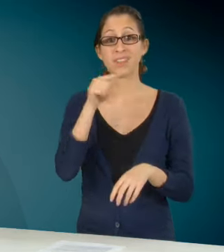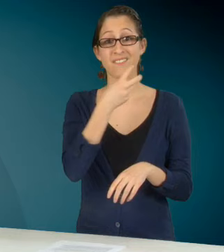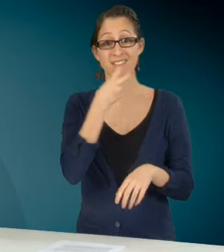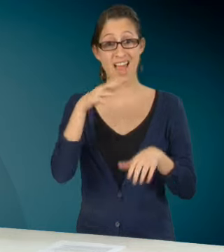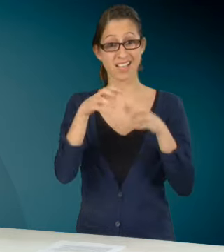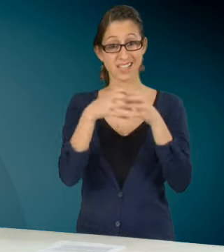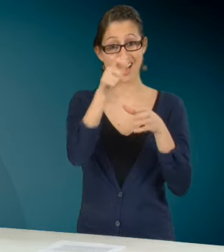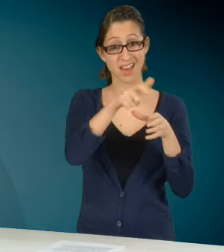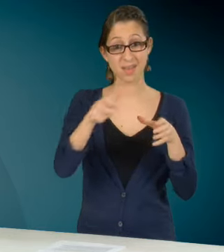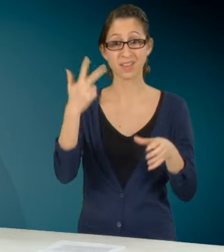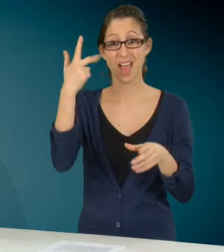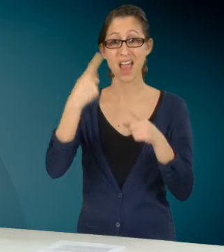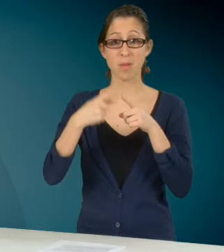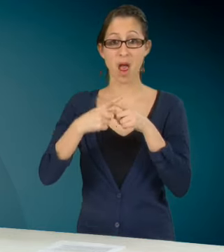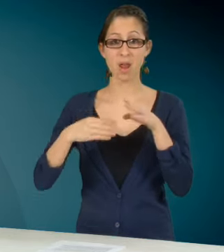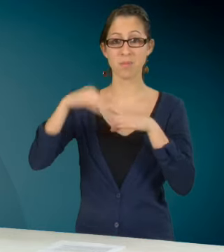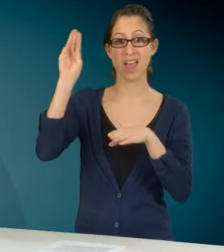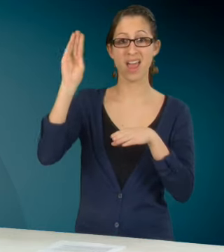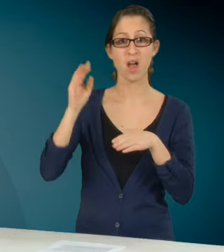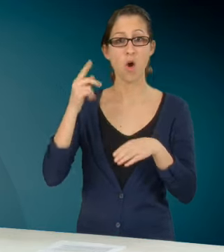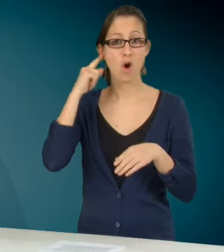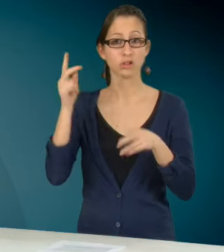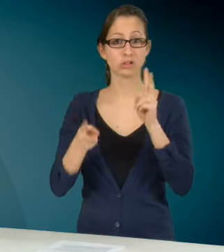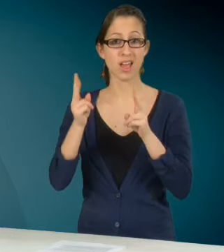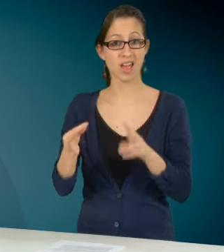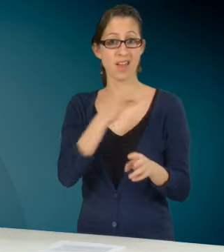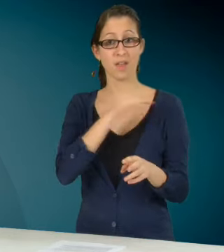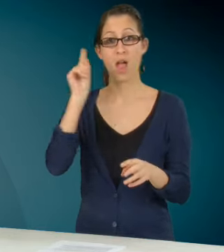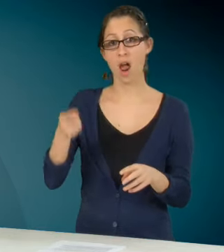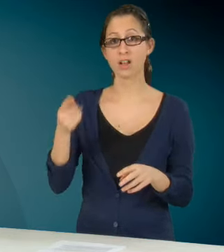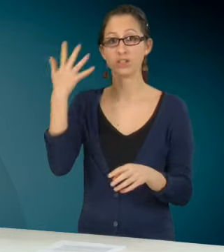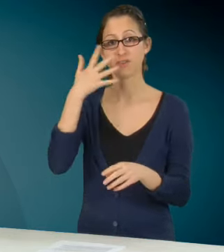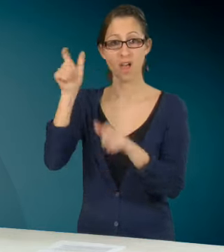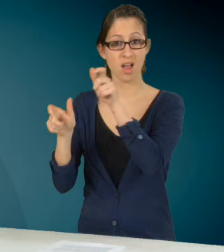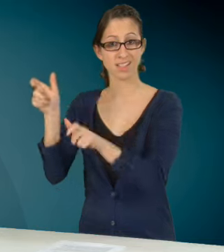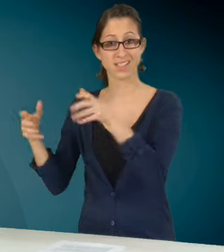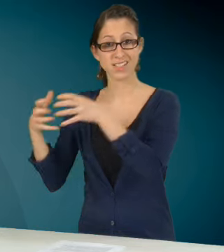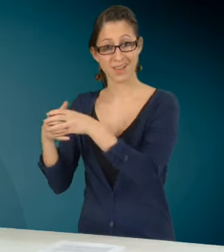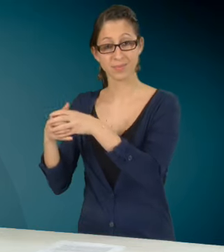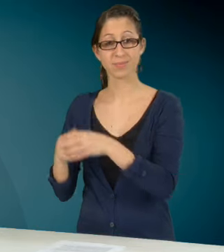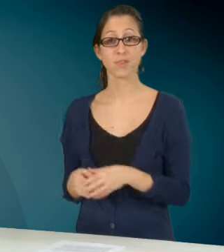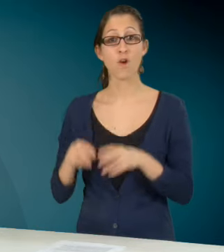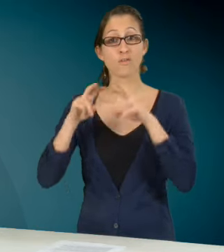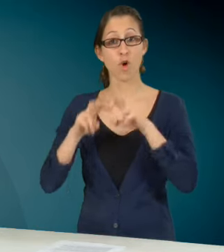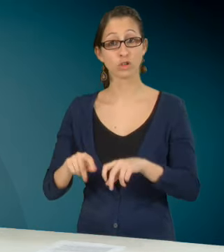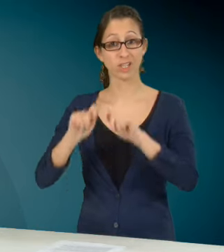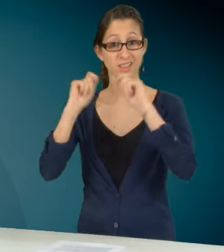mehr von hörschäden betroffen sind als schwarze das forscherteam meint dass die